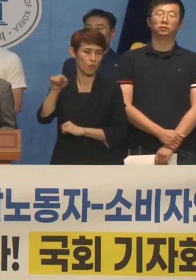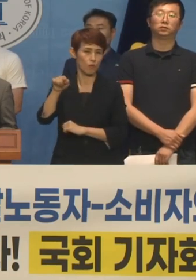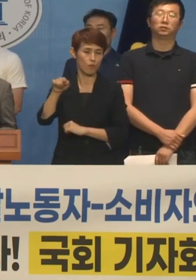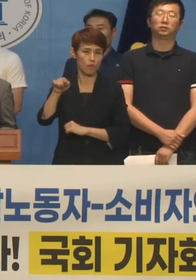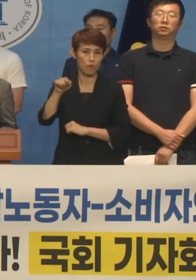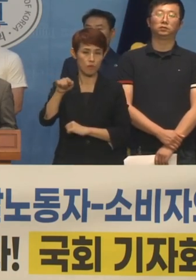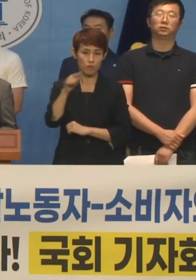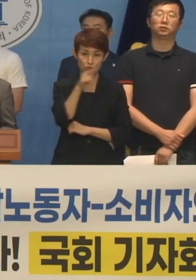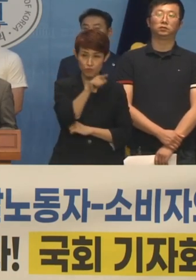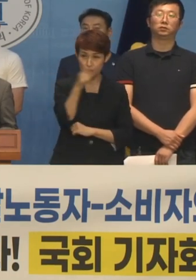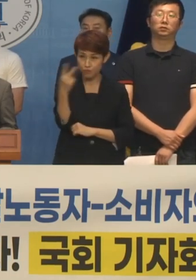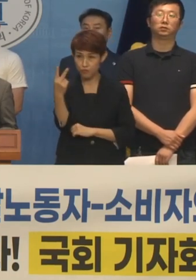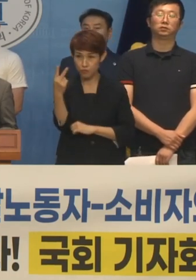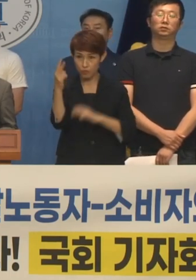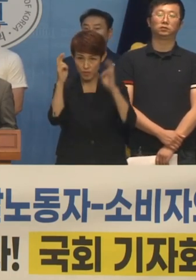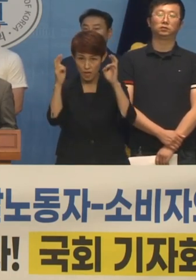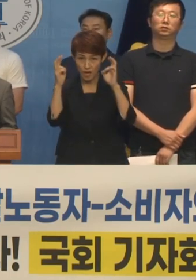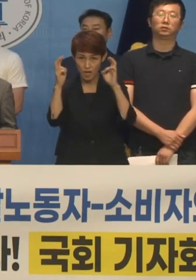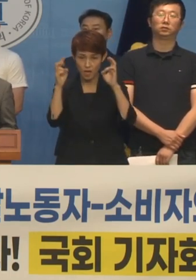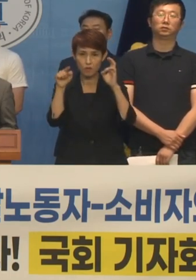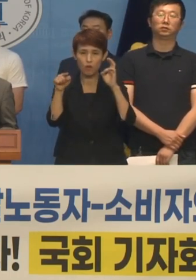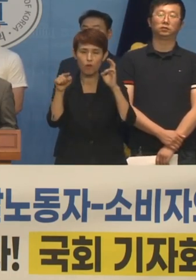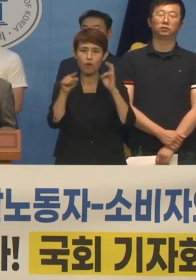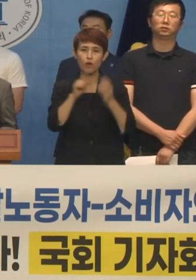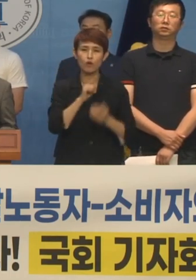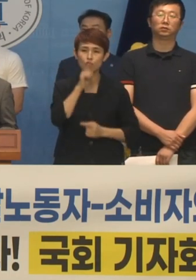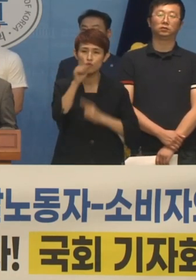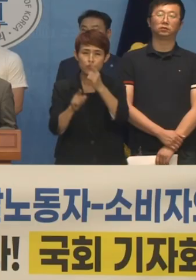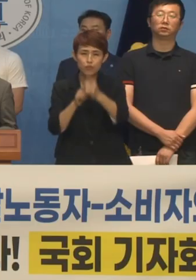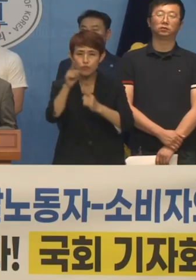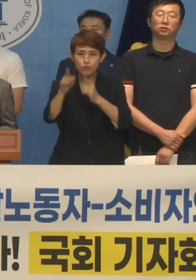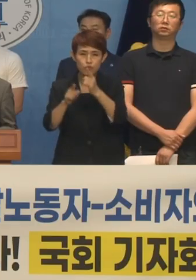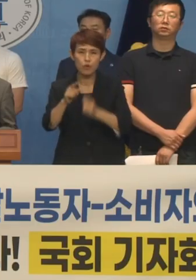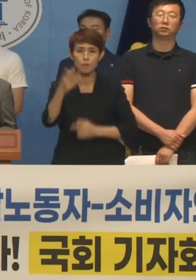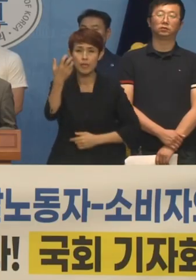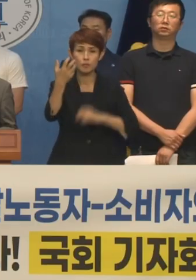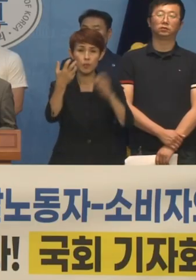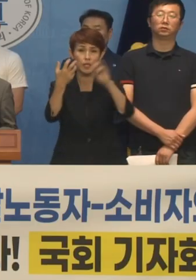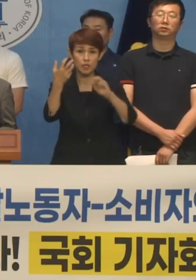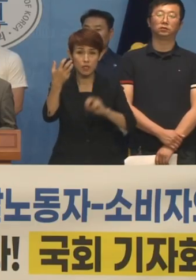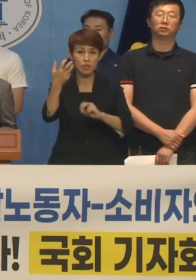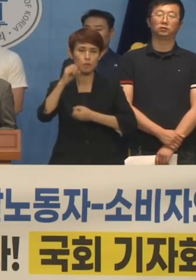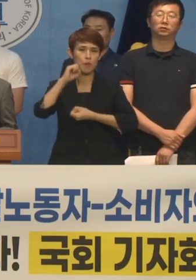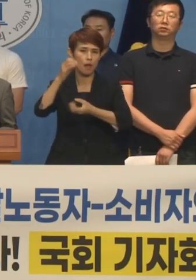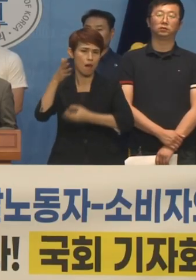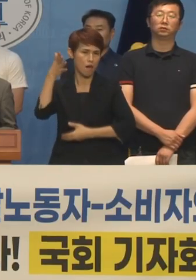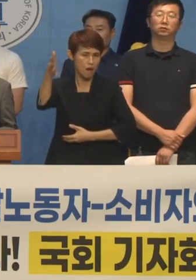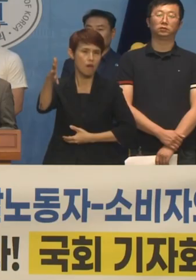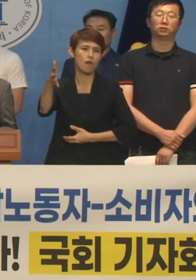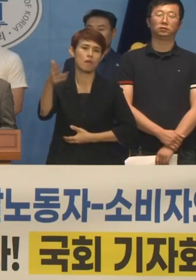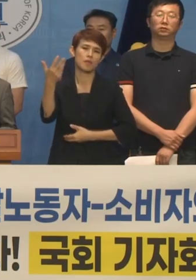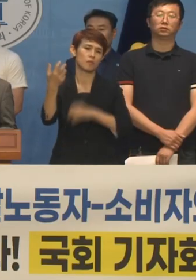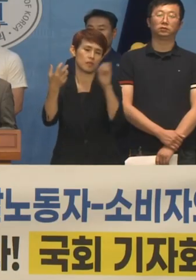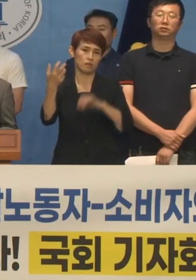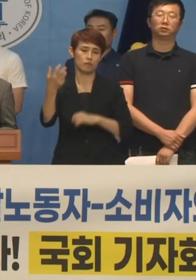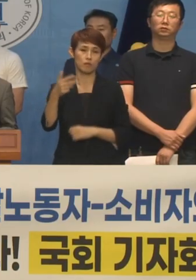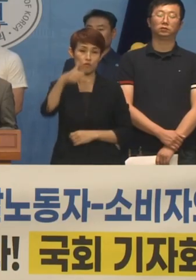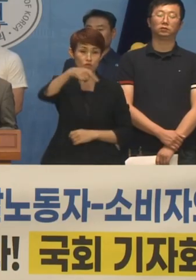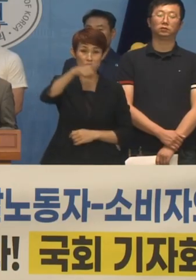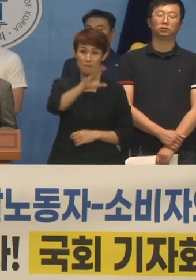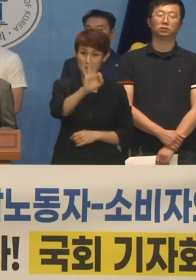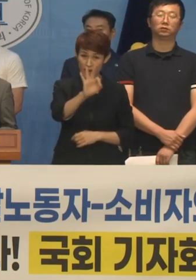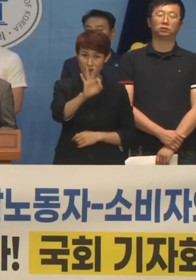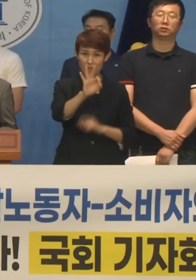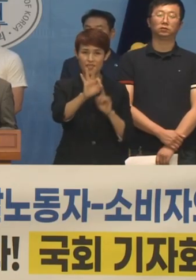이 두 플랫폼에서 전체 주문의 80%가 이루어진다고 말합니다. 쿠팡 이츠는